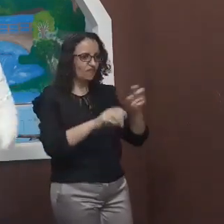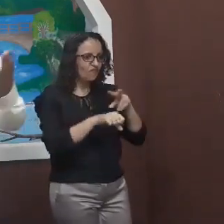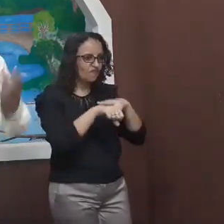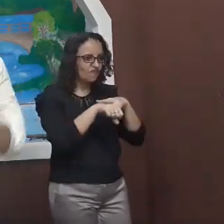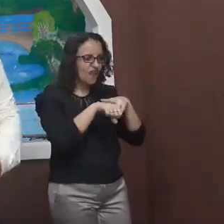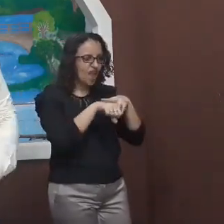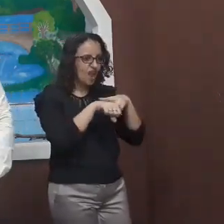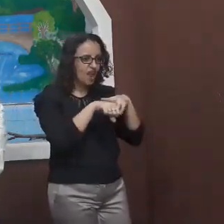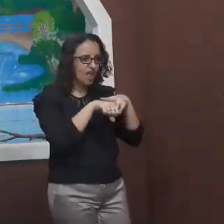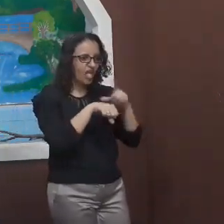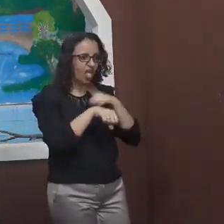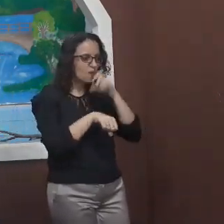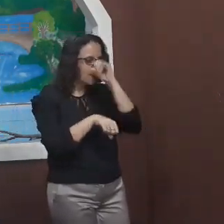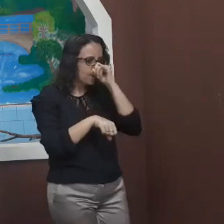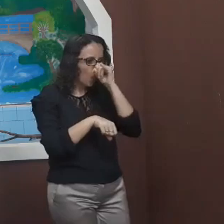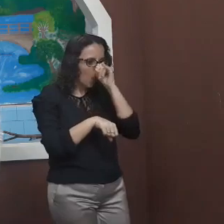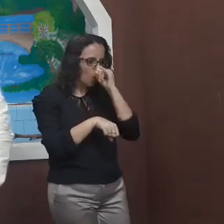isso, tão chique que tá o porco hoje.